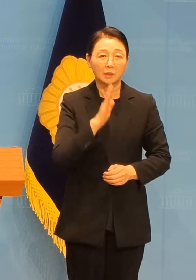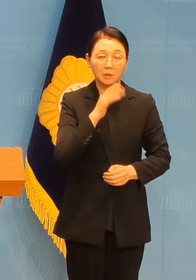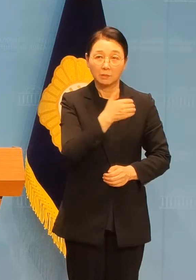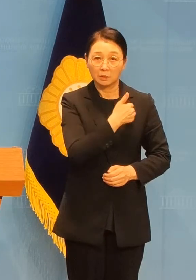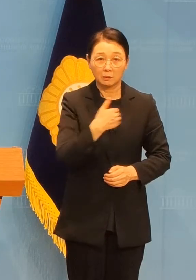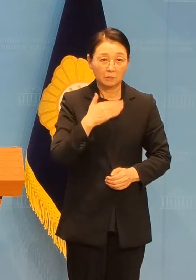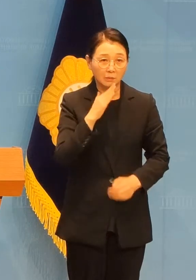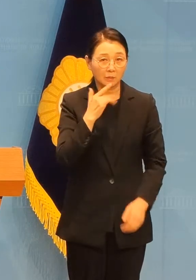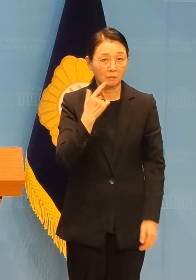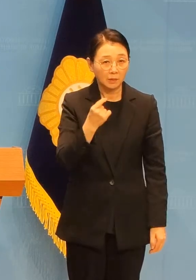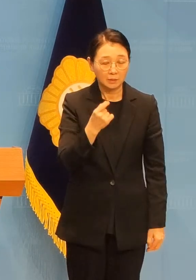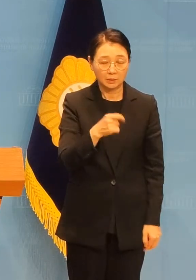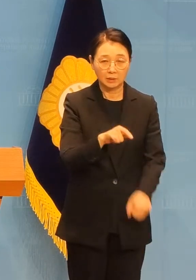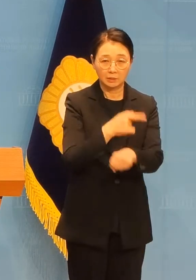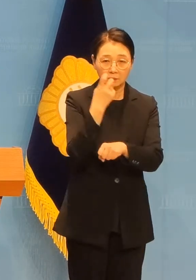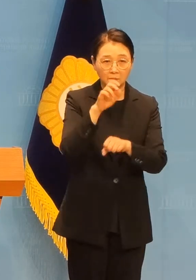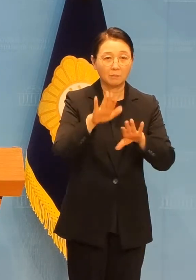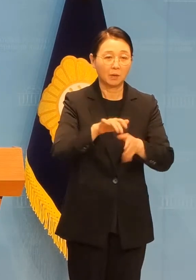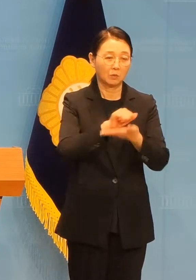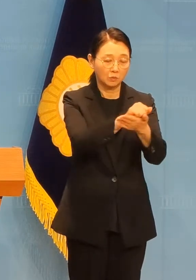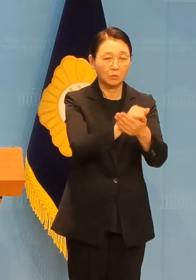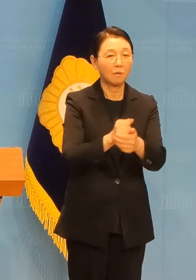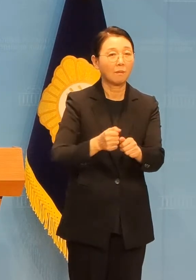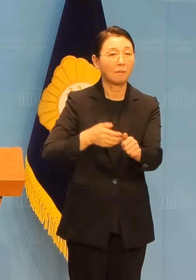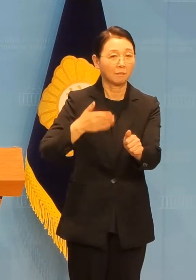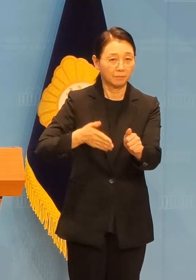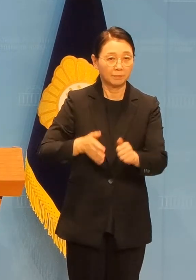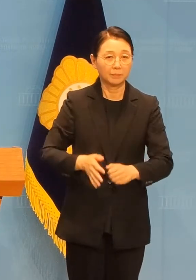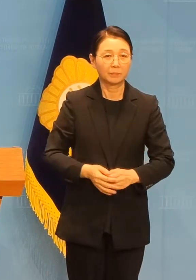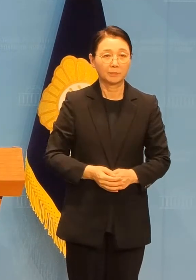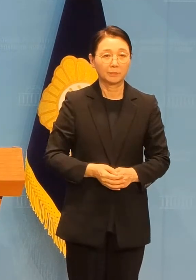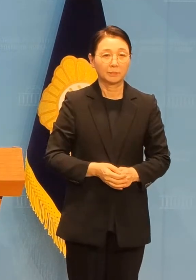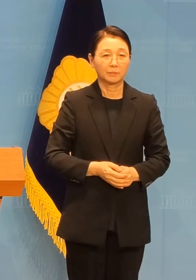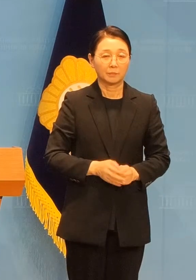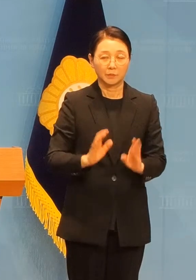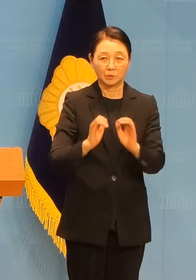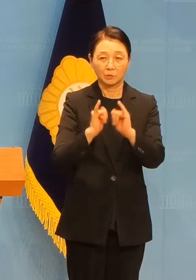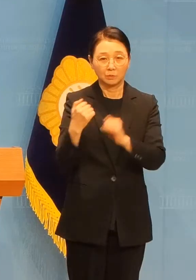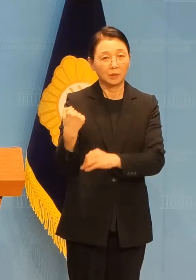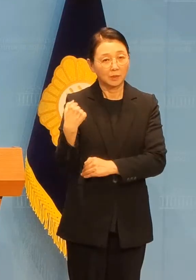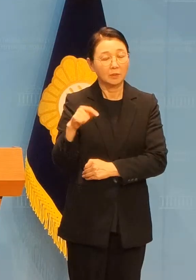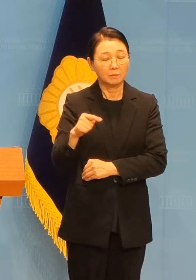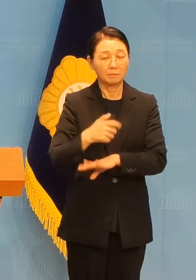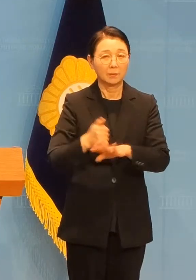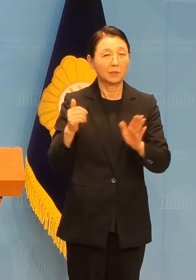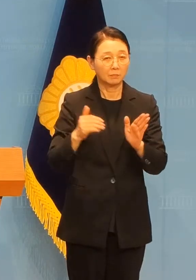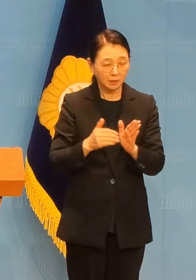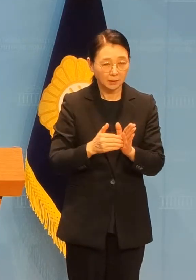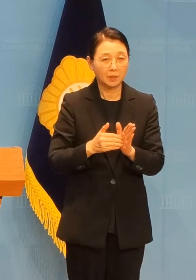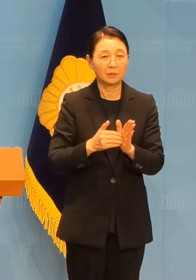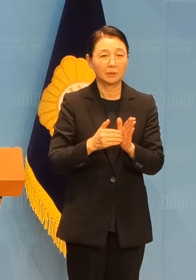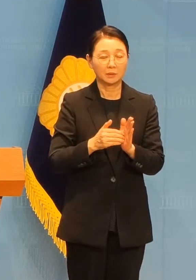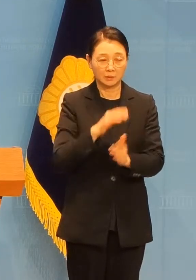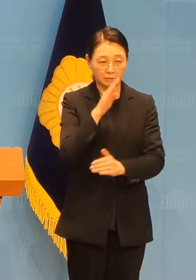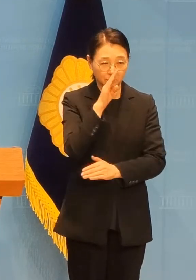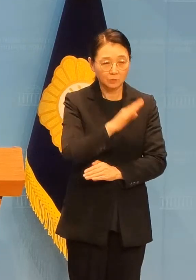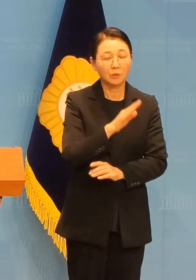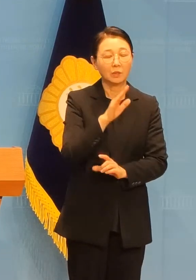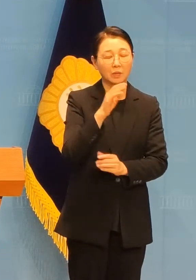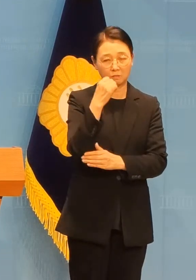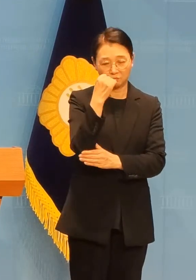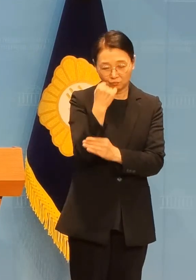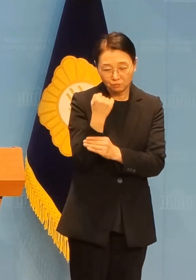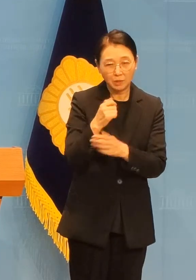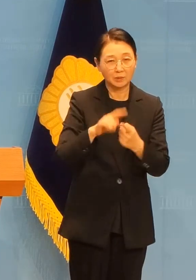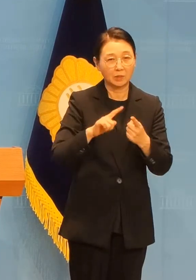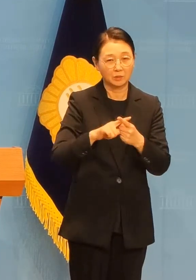떳떳하다면 특검을 즉각 수용하면 될 일입니다. 국민의힘은 끝까지 이 추악한 부패